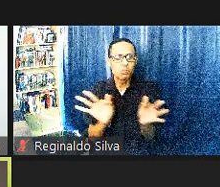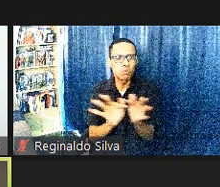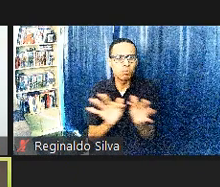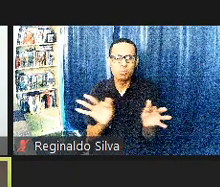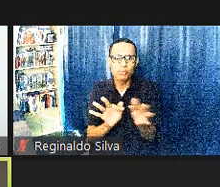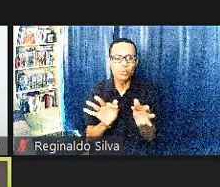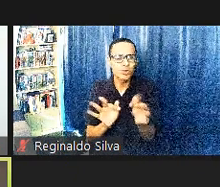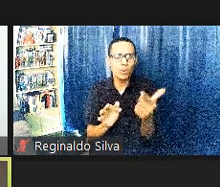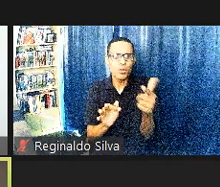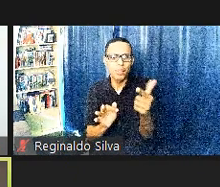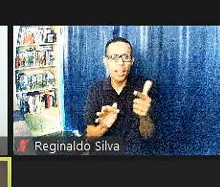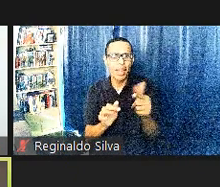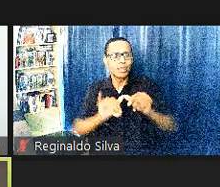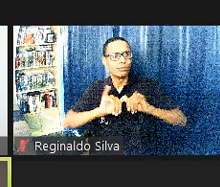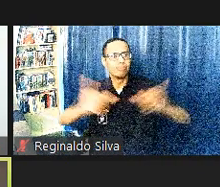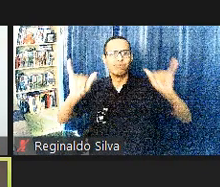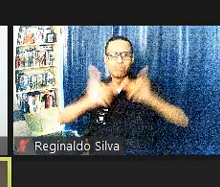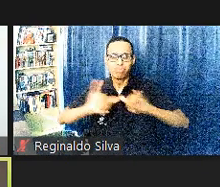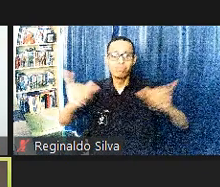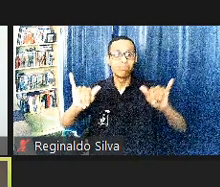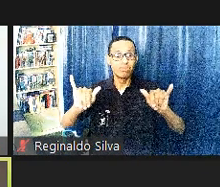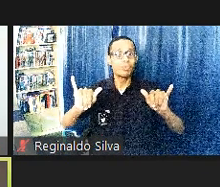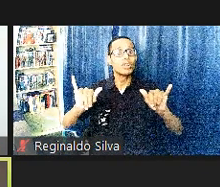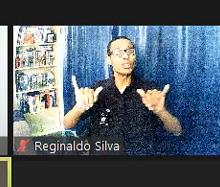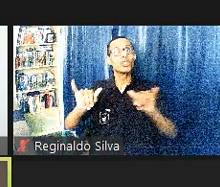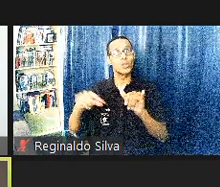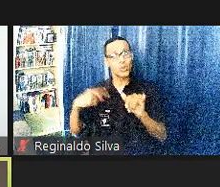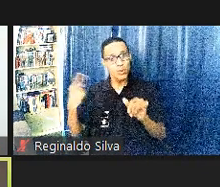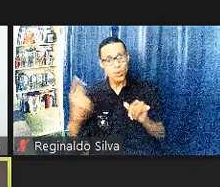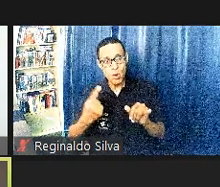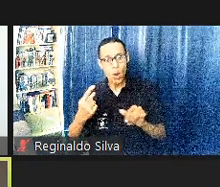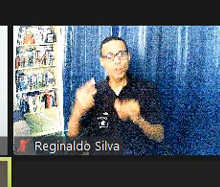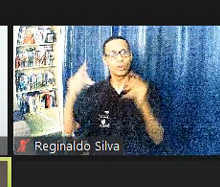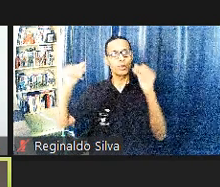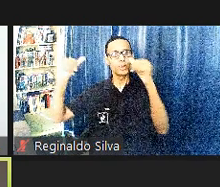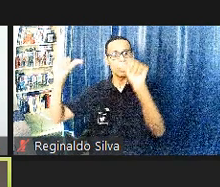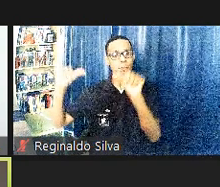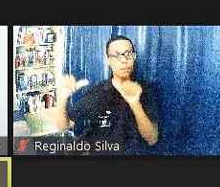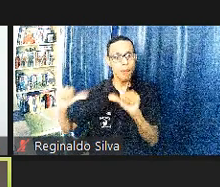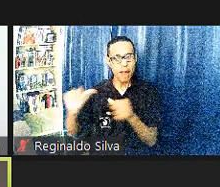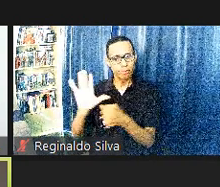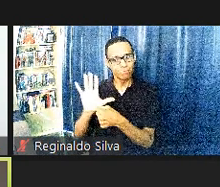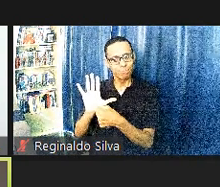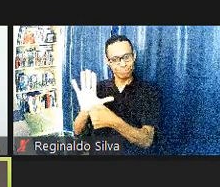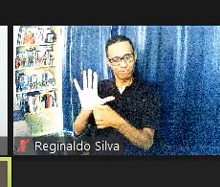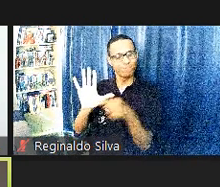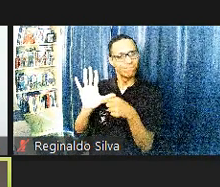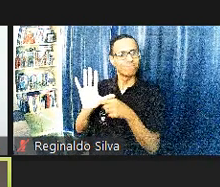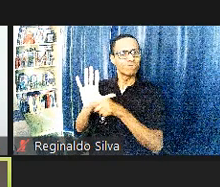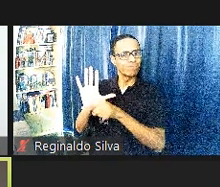o nosso trabalho veio acrescentar muito, trazendo